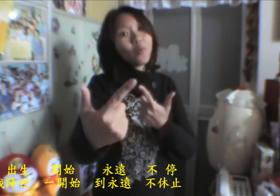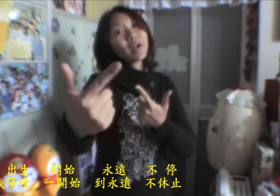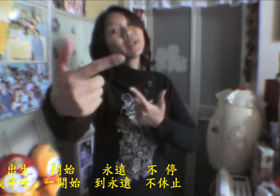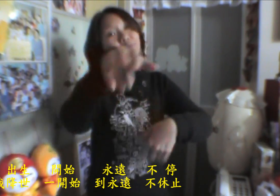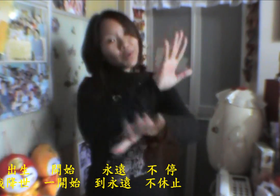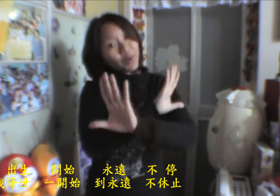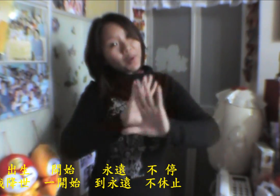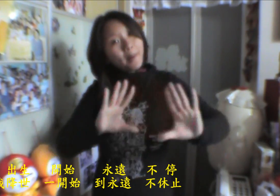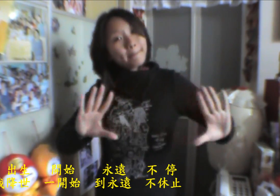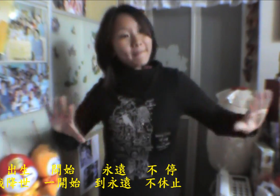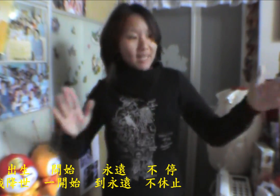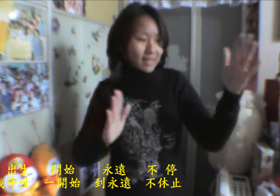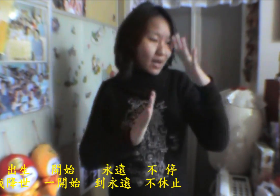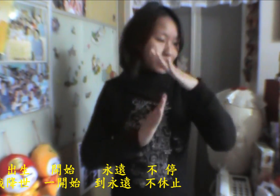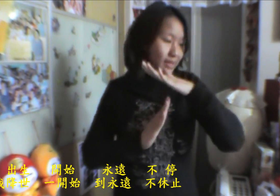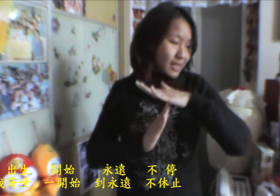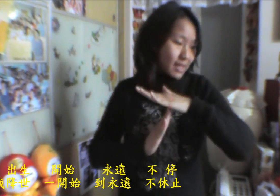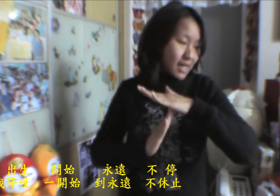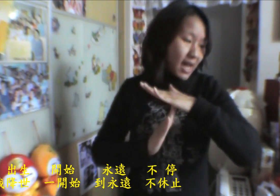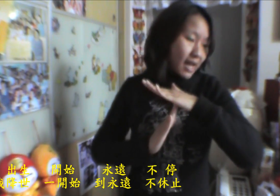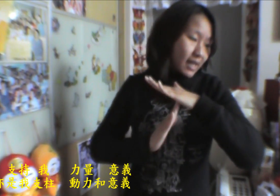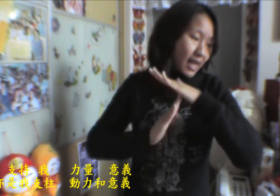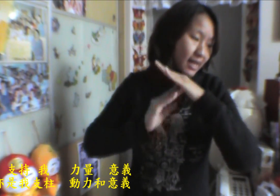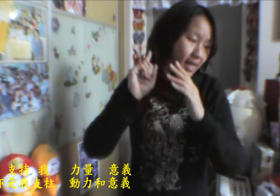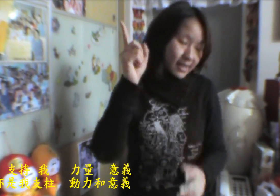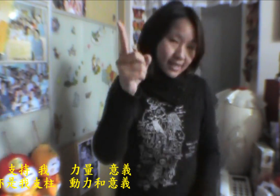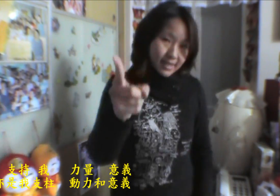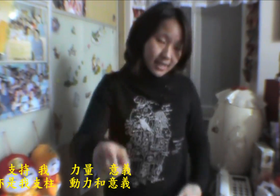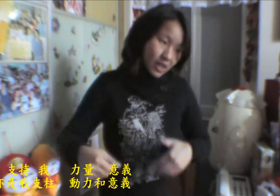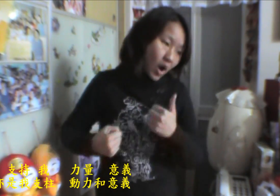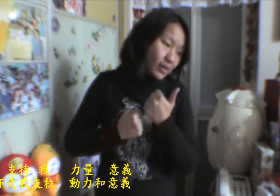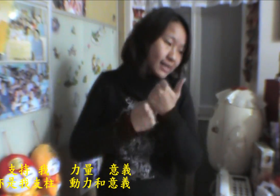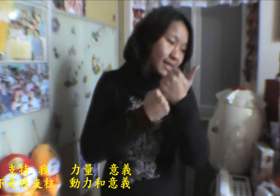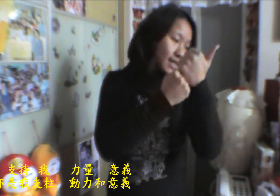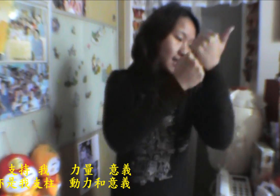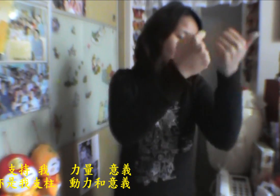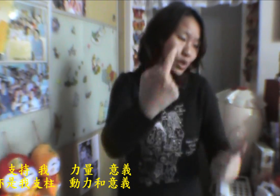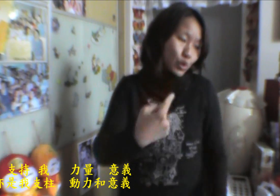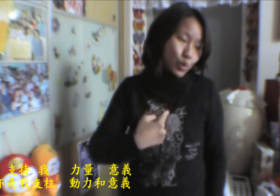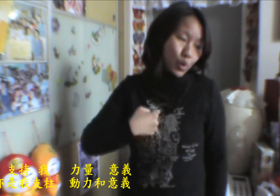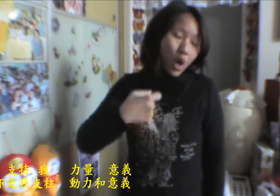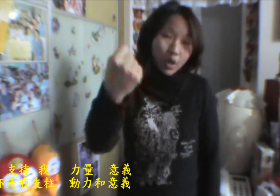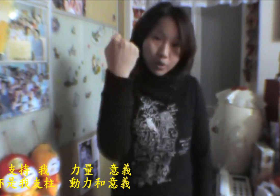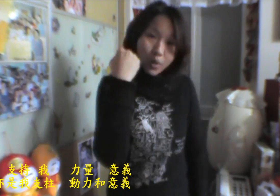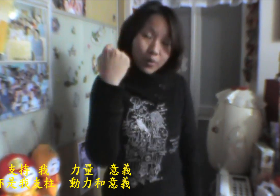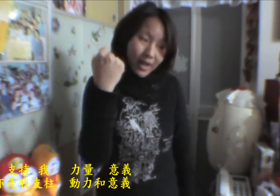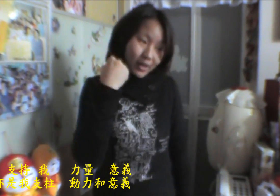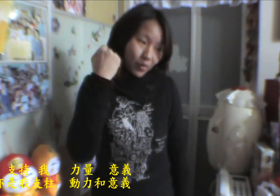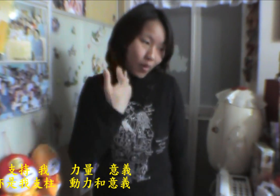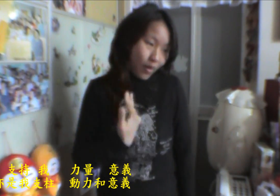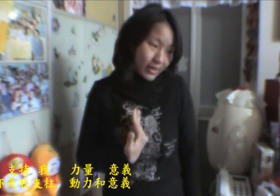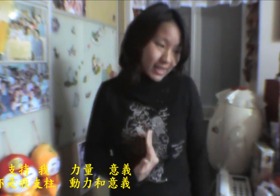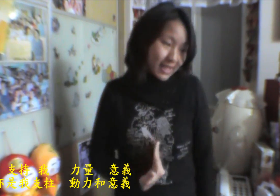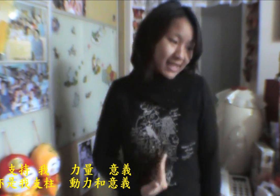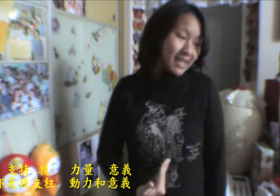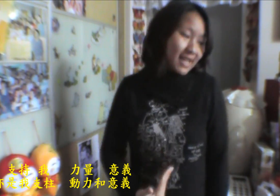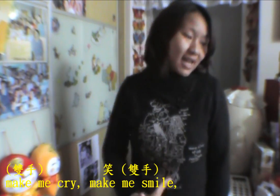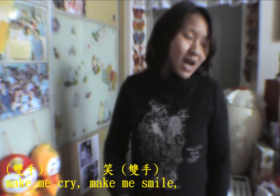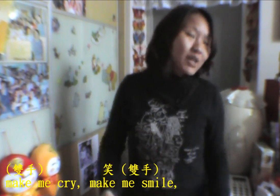永遠不休止，你亦是我支柱，動力和意義。